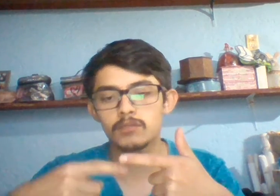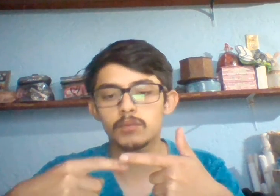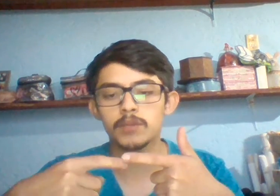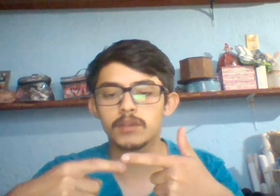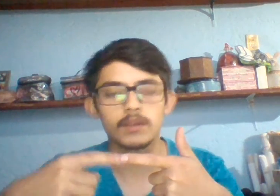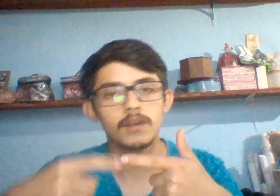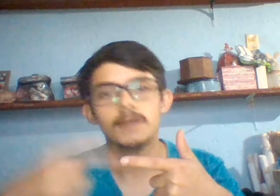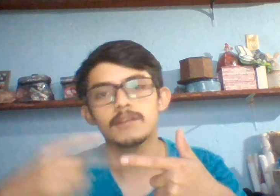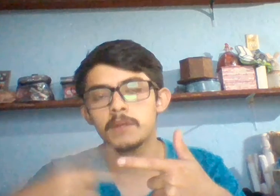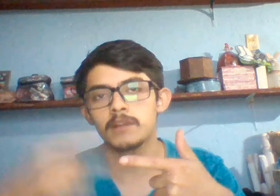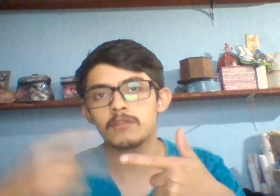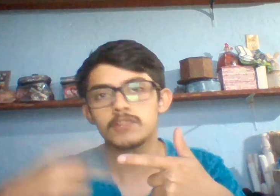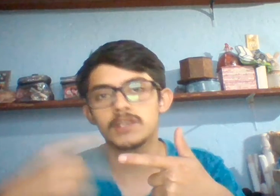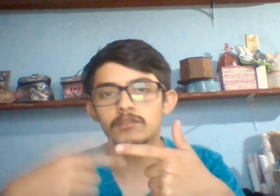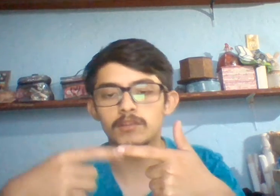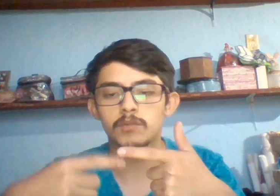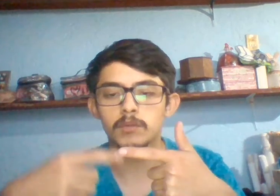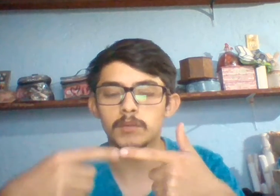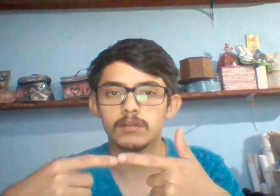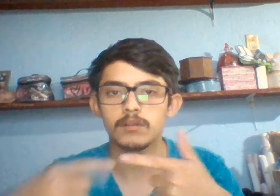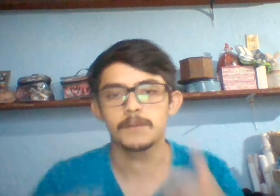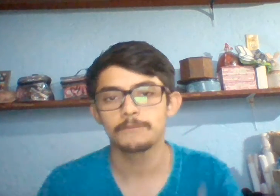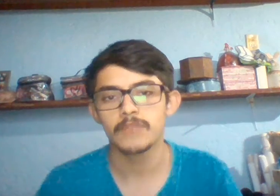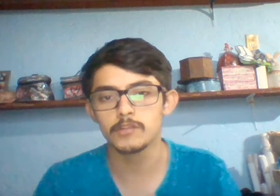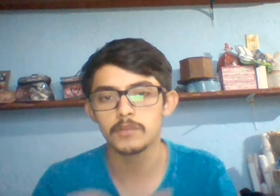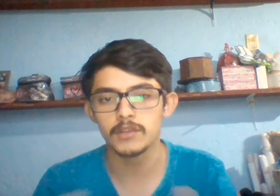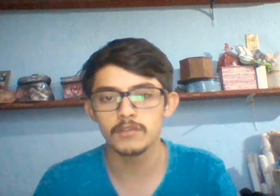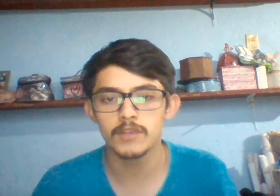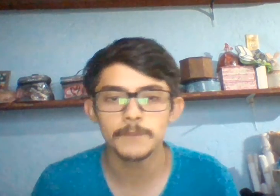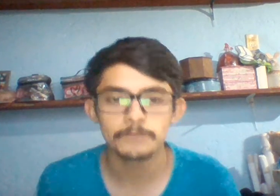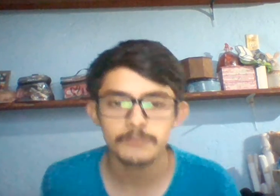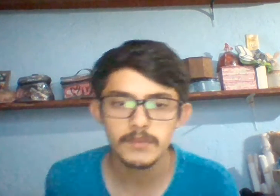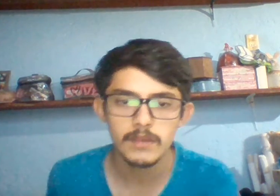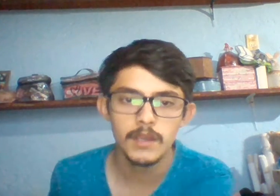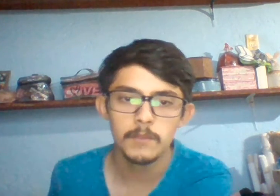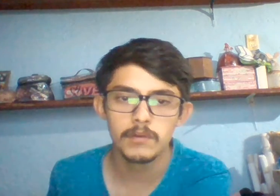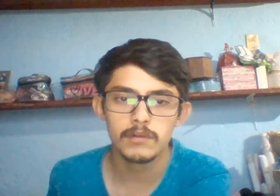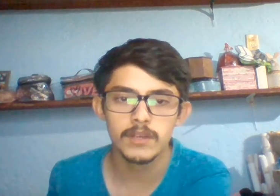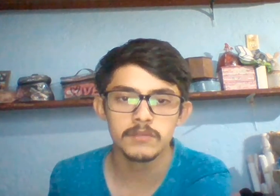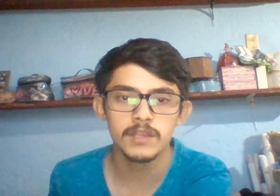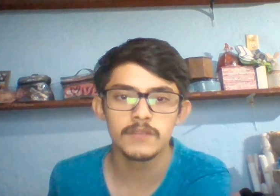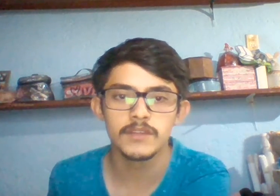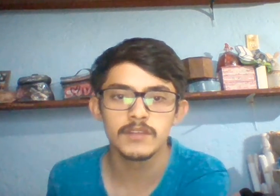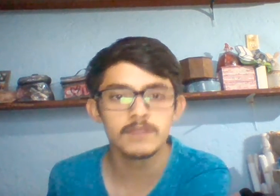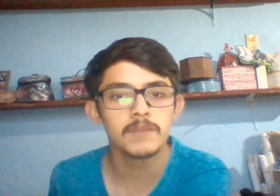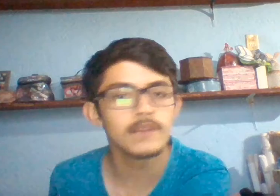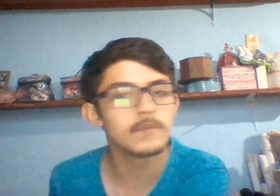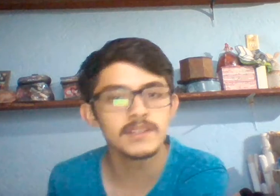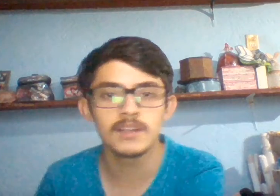subir porque sabe el coche que ya no está en movimiento, entonces por eso sirve por lo que una definición más exacta de